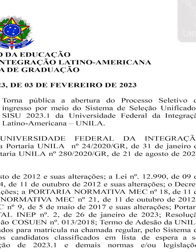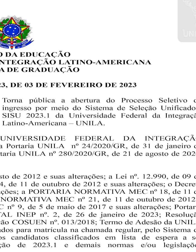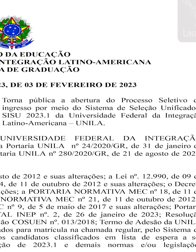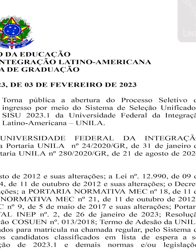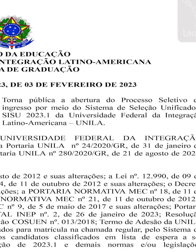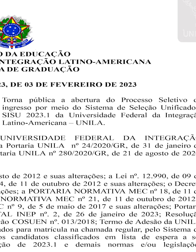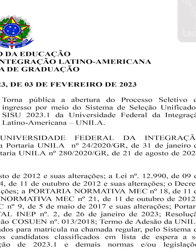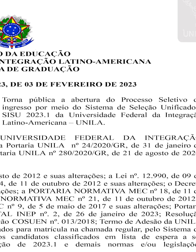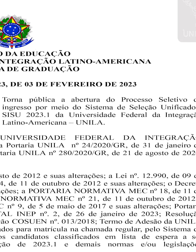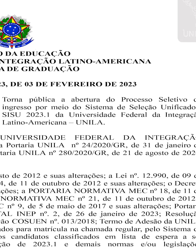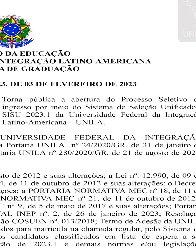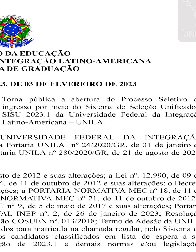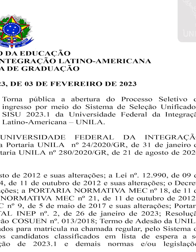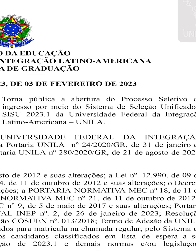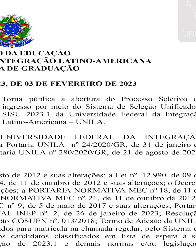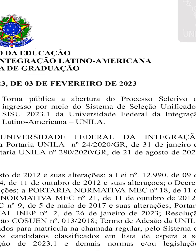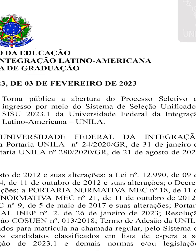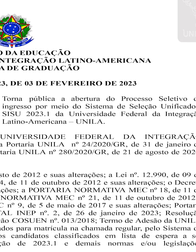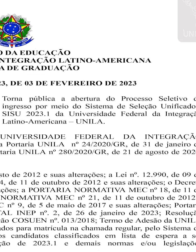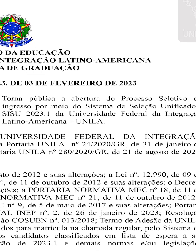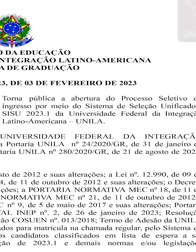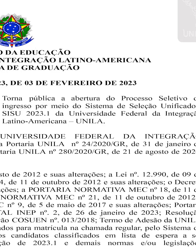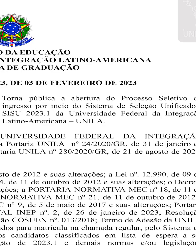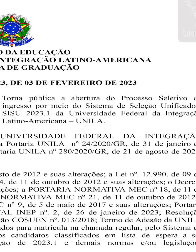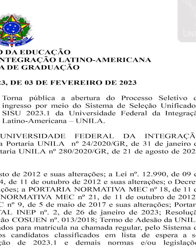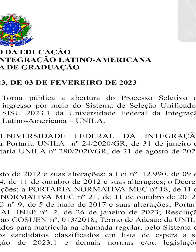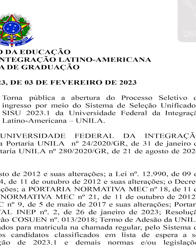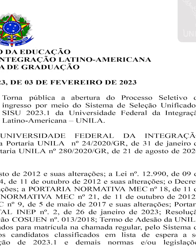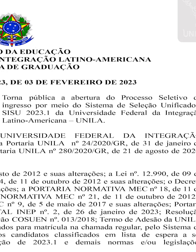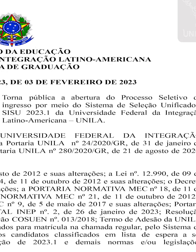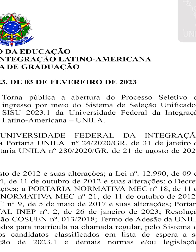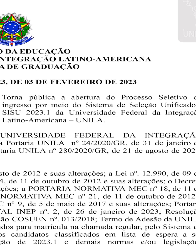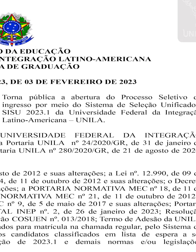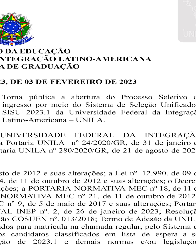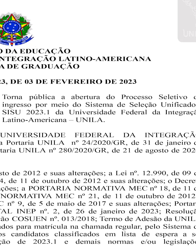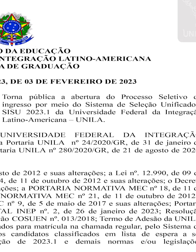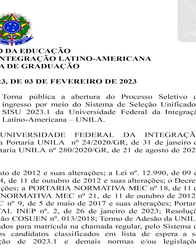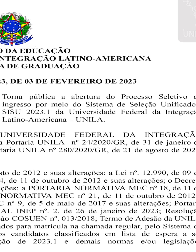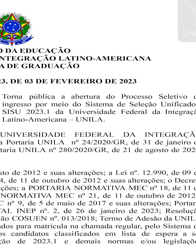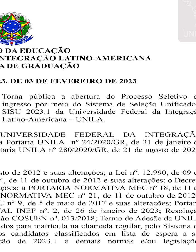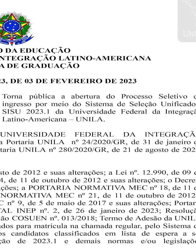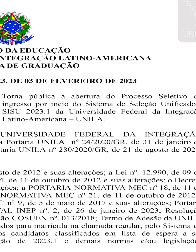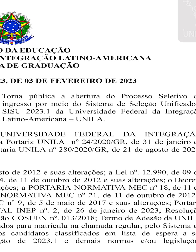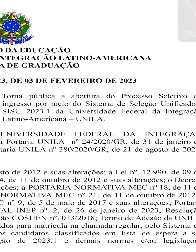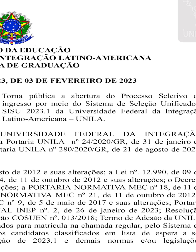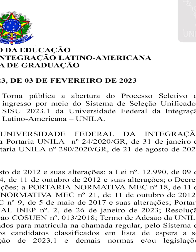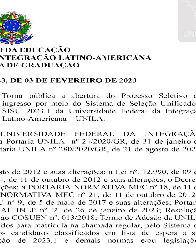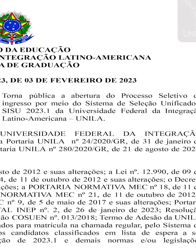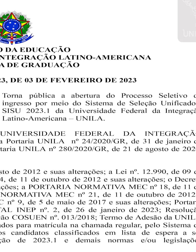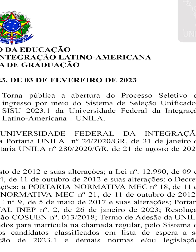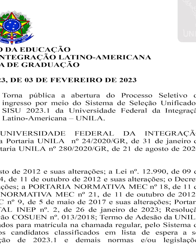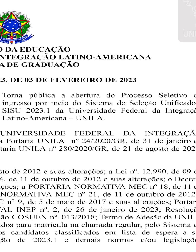11.000/2023, de 3 de fevereiro de 2023. Torna pública a abertura do